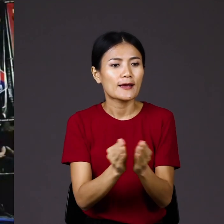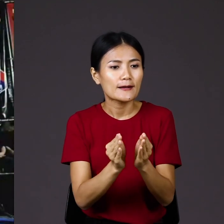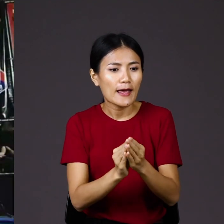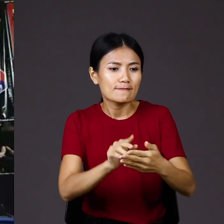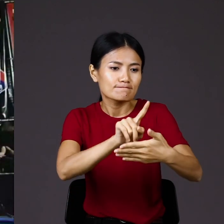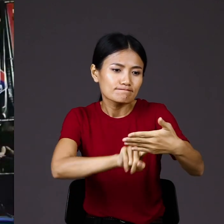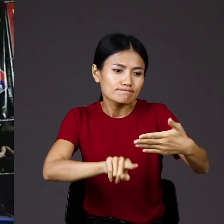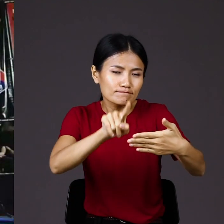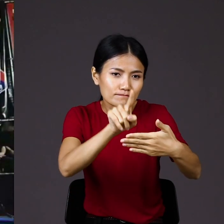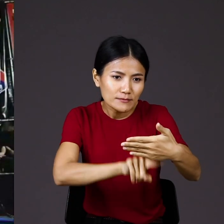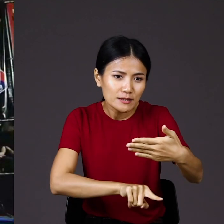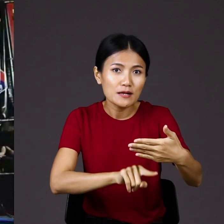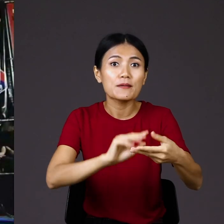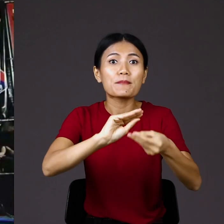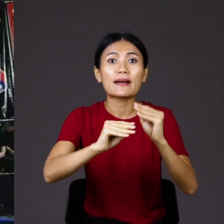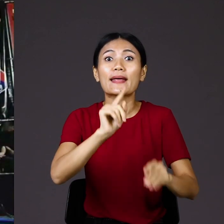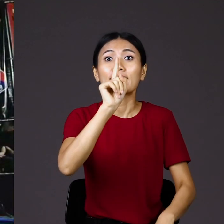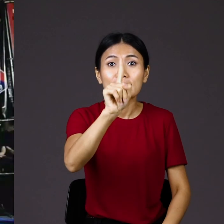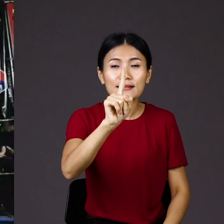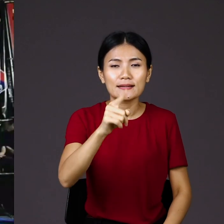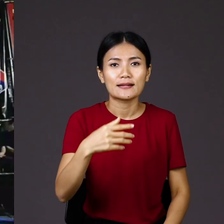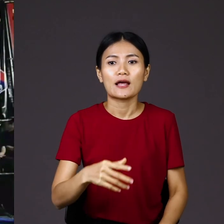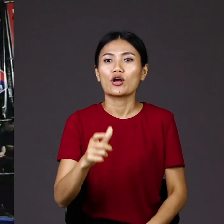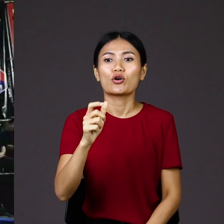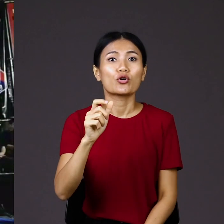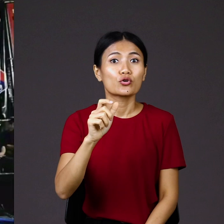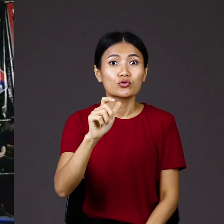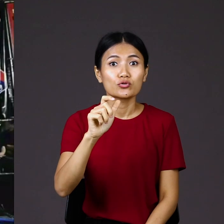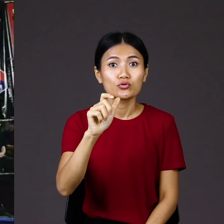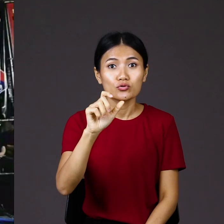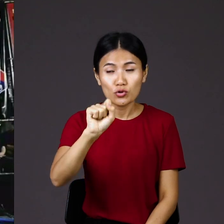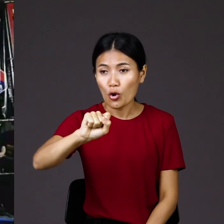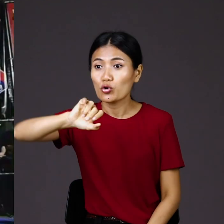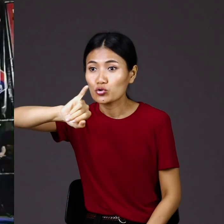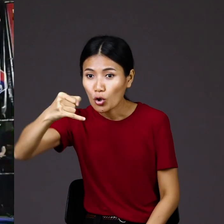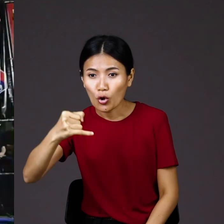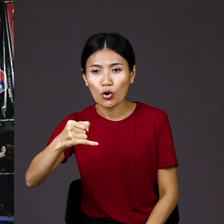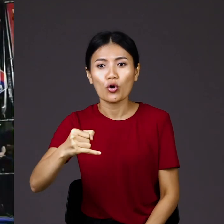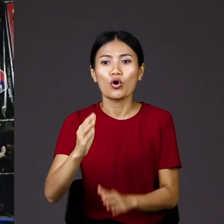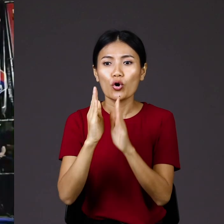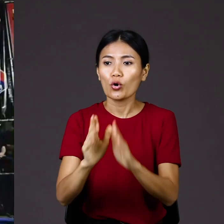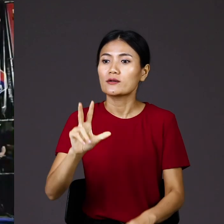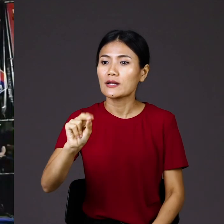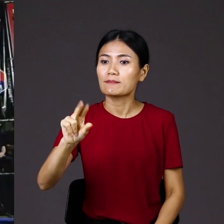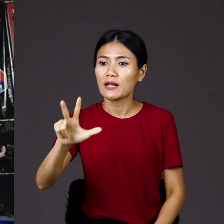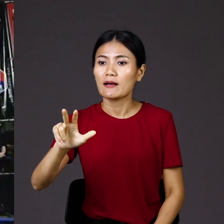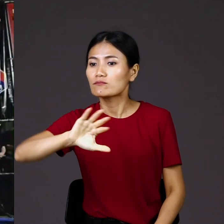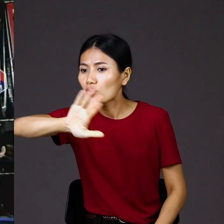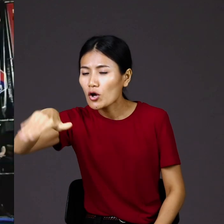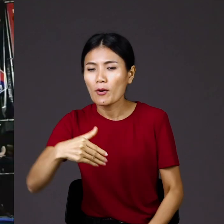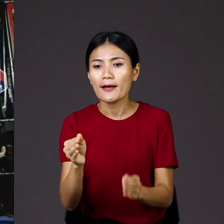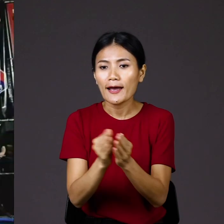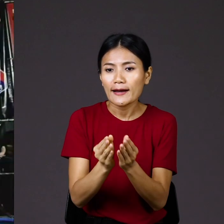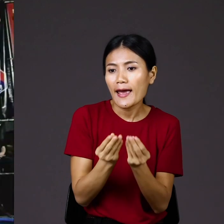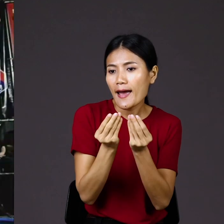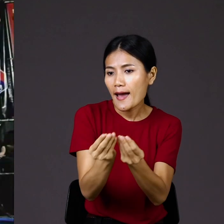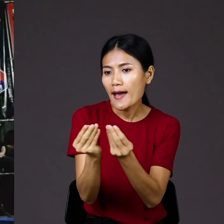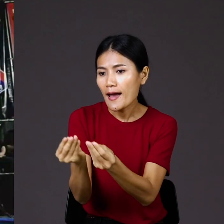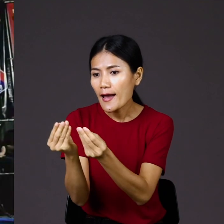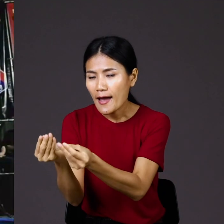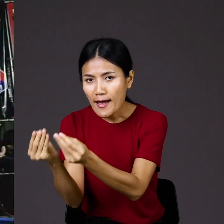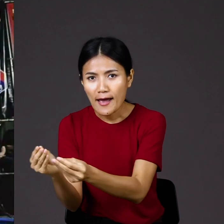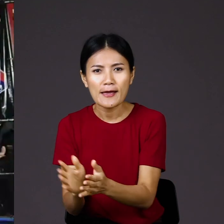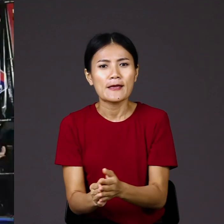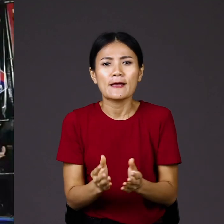าหมายเลขหนึ่งไพบูลย์กิจวรวุฒิและผู้สมัครสจของเรา33เขต33คนให้ถล่มทลาย